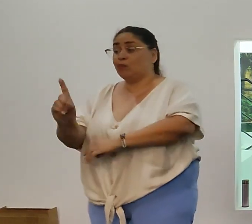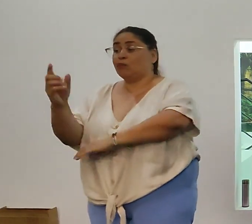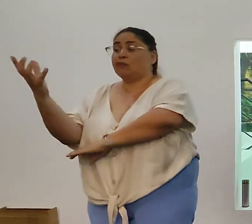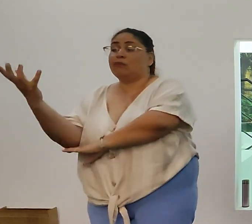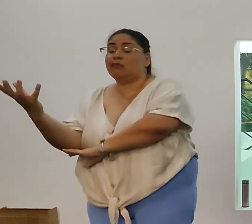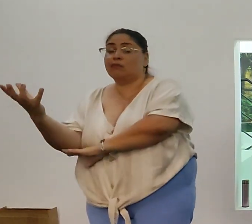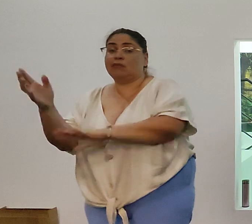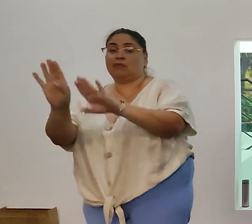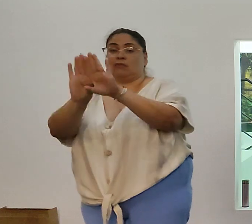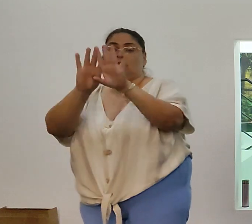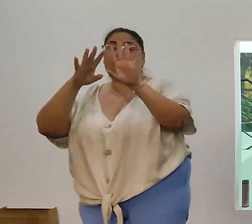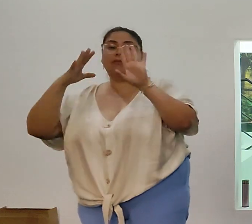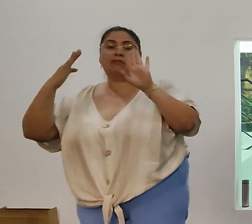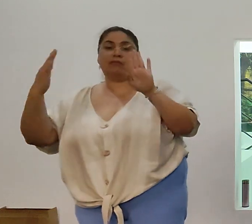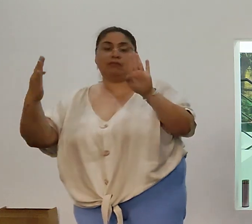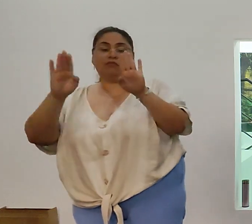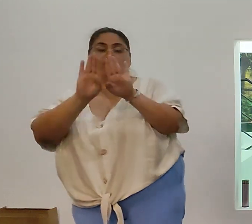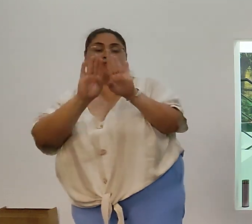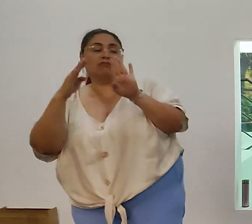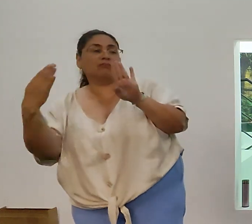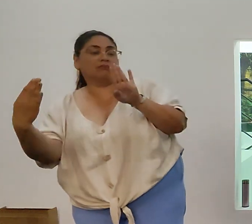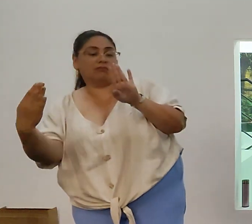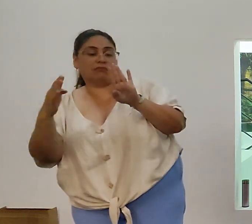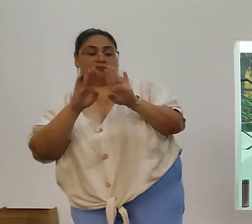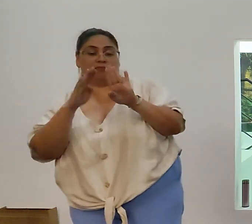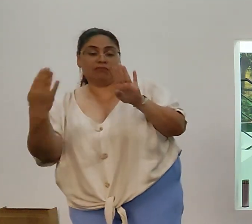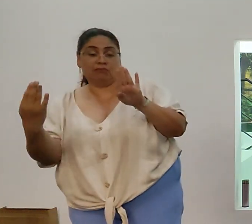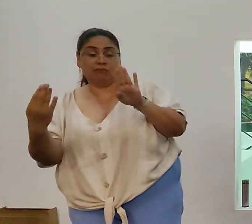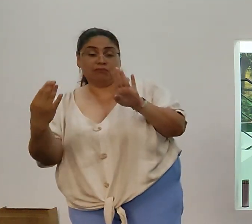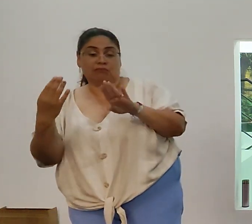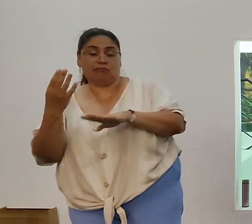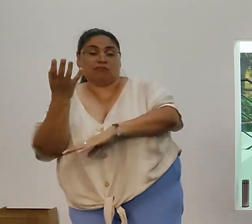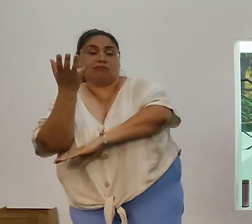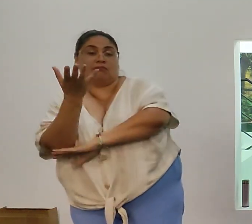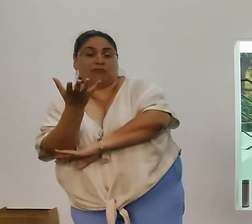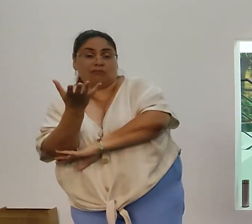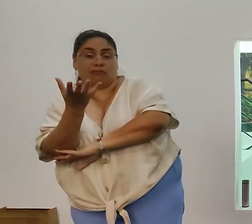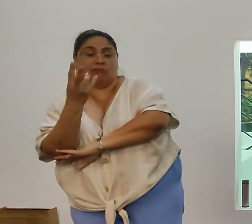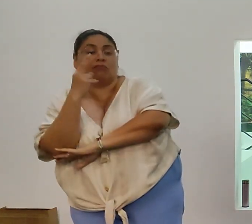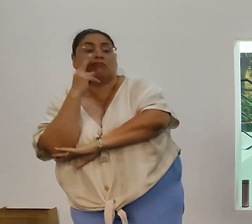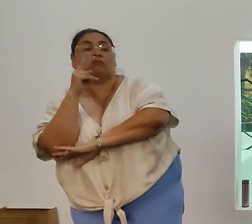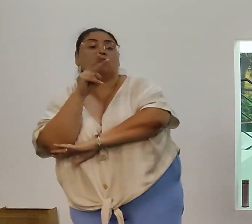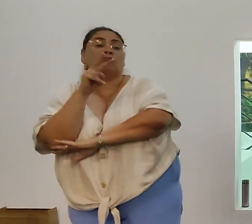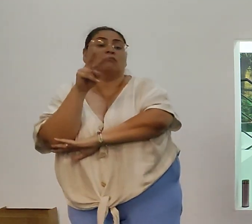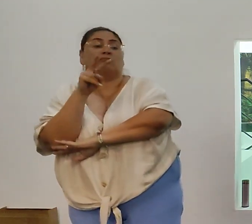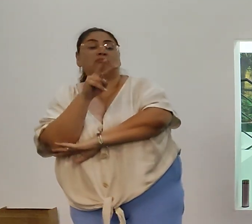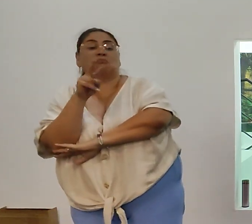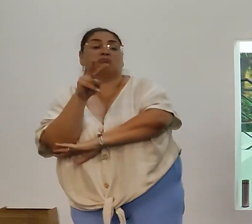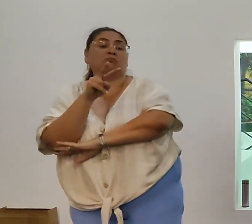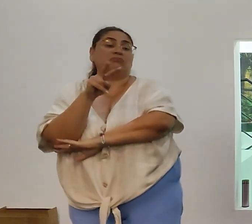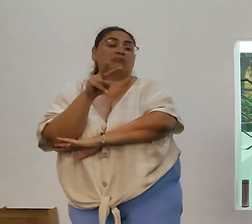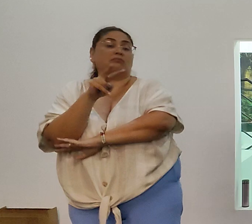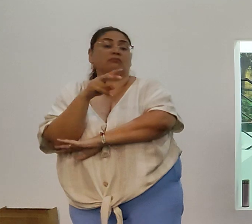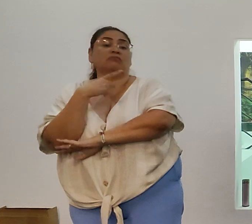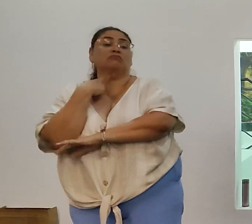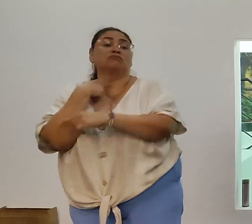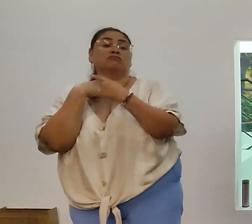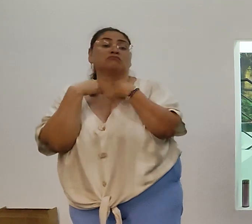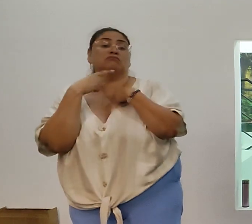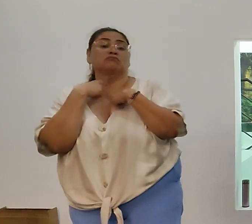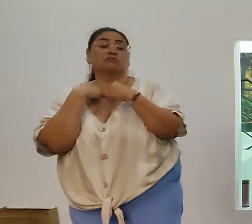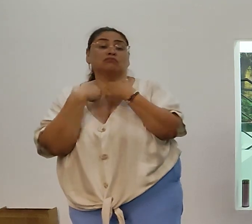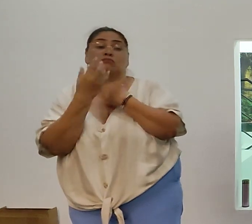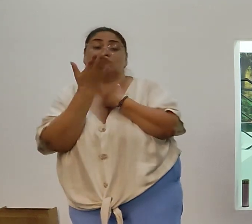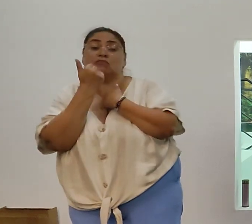ficava no portão da mansão deste rico. Ele ficava olhando aquele rico e o desejo